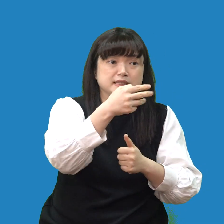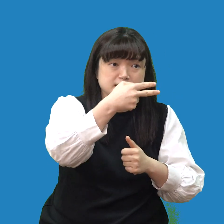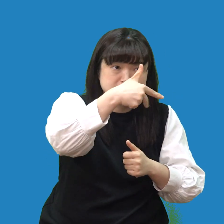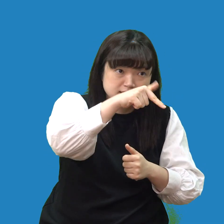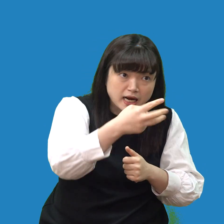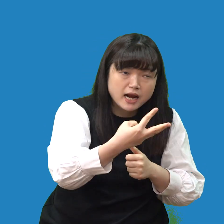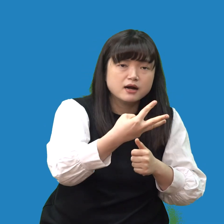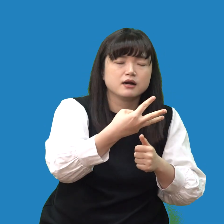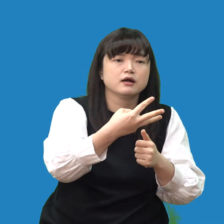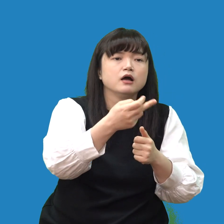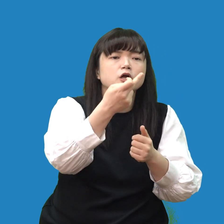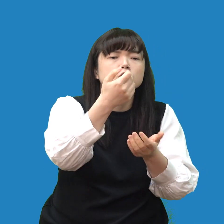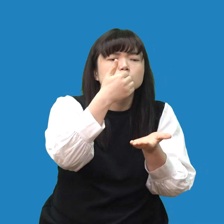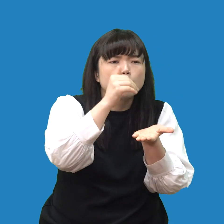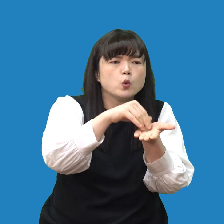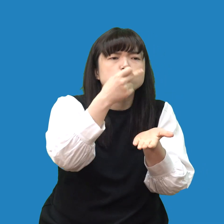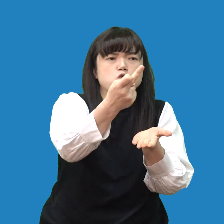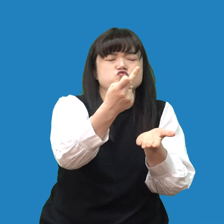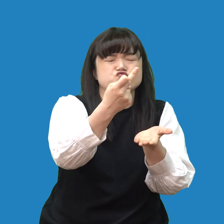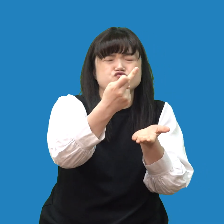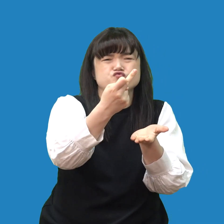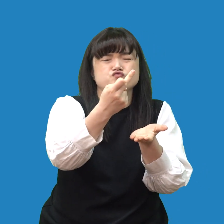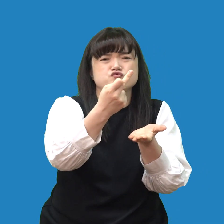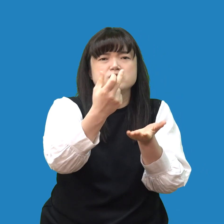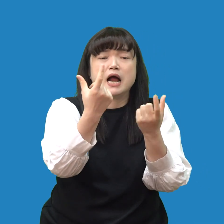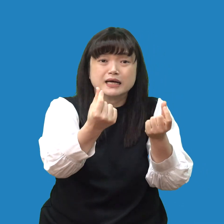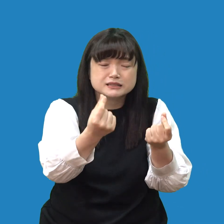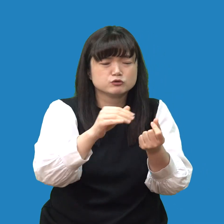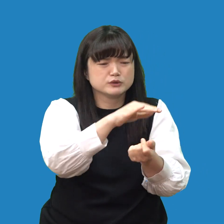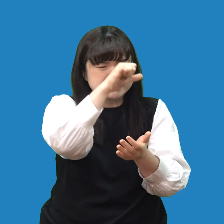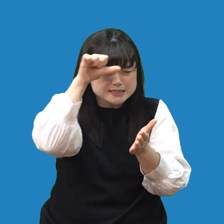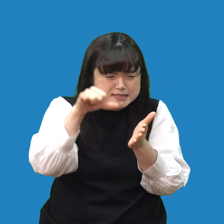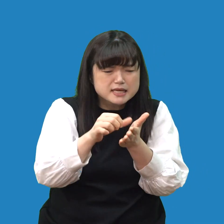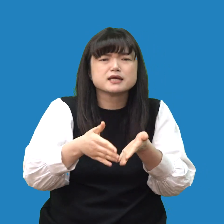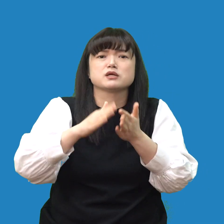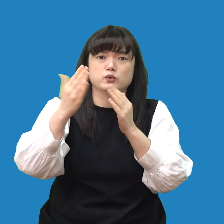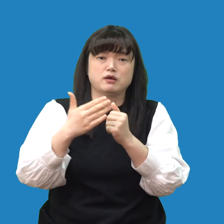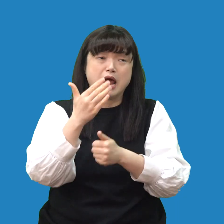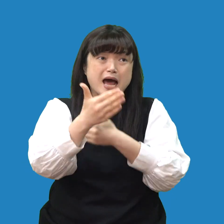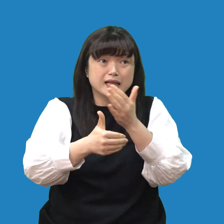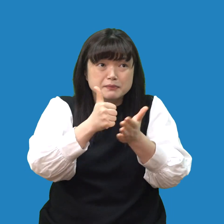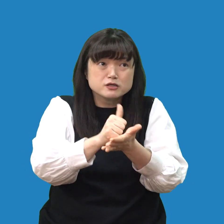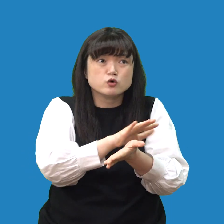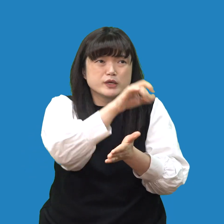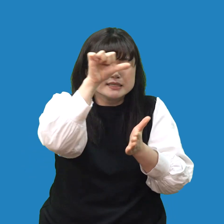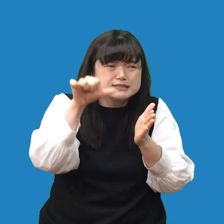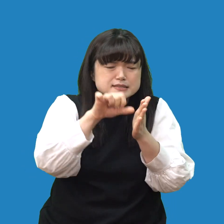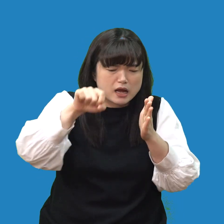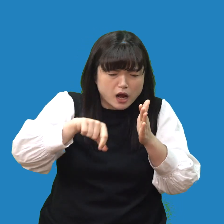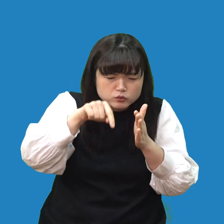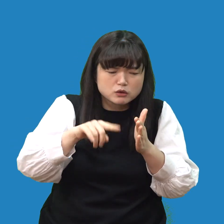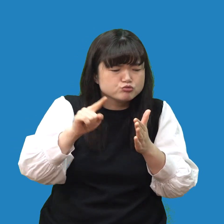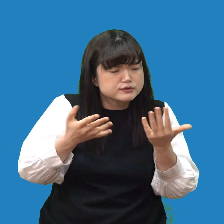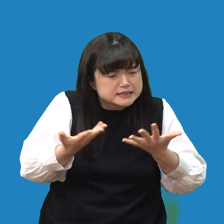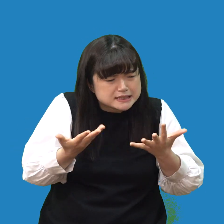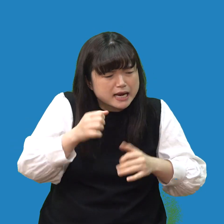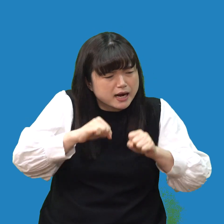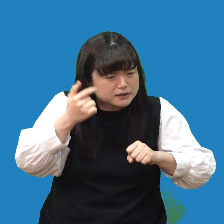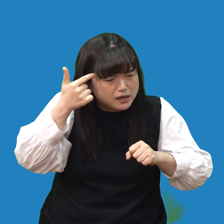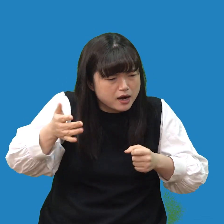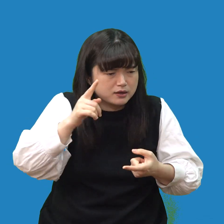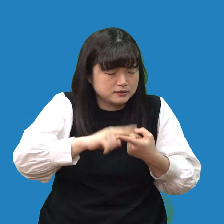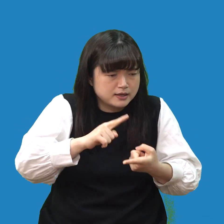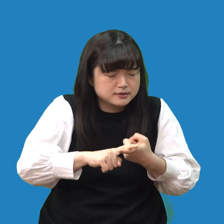그 12돌 같은 기념비를 우리 인생에 세워야 하고 거기서 하나님이 우리의 인생 속에 무슨 일을